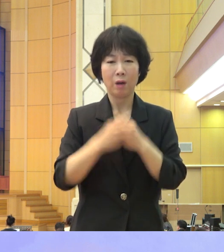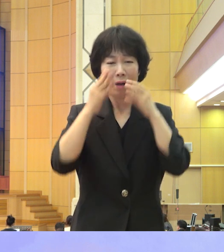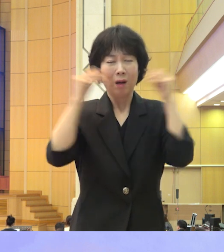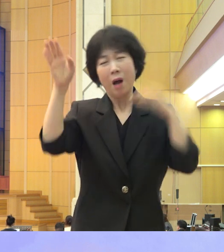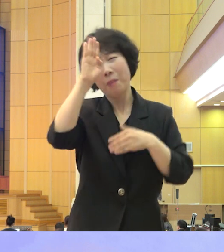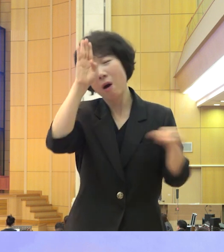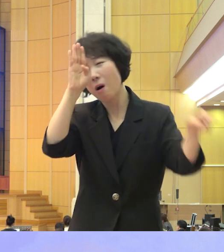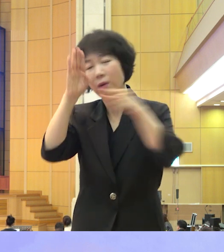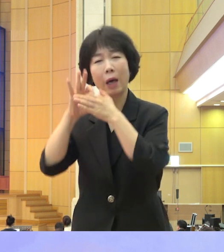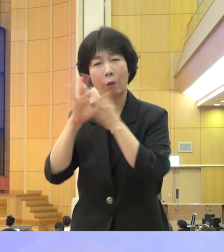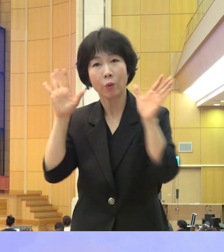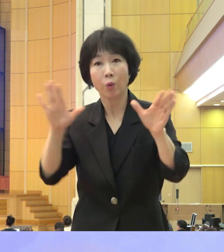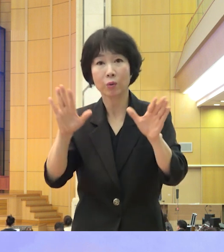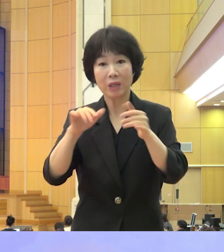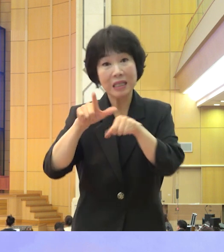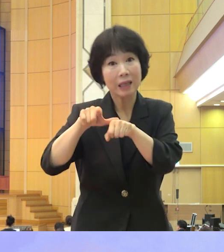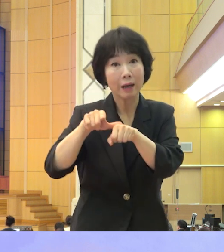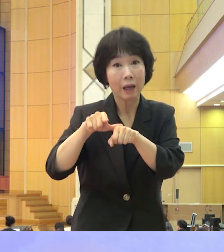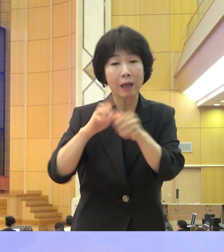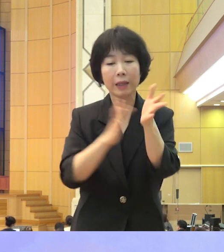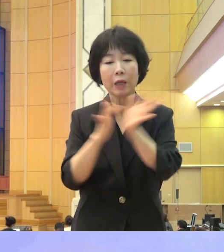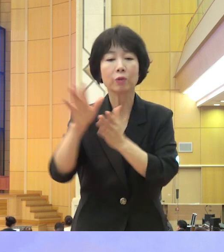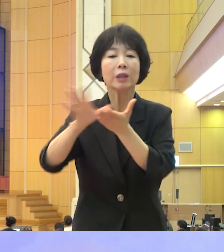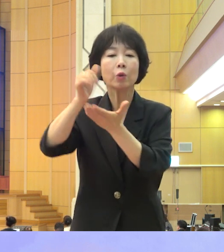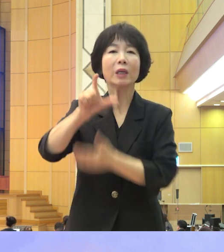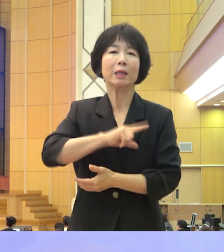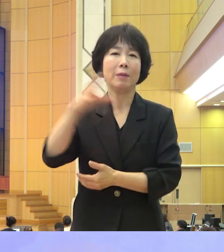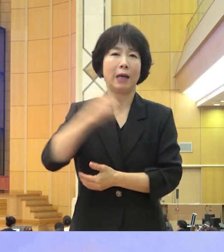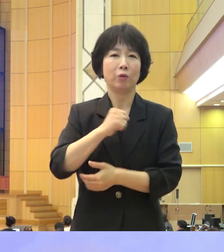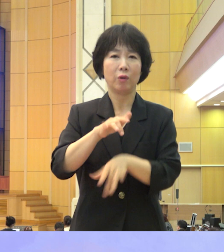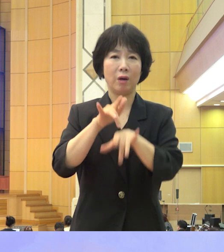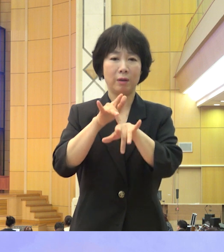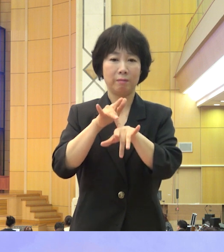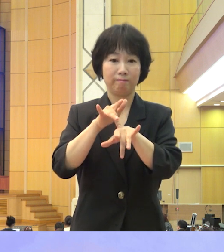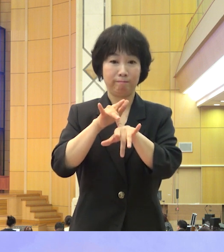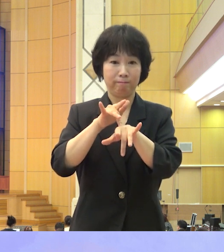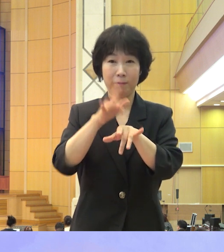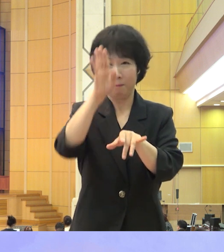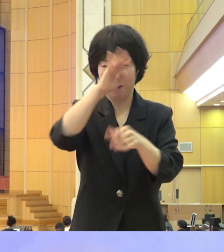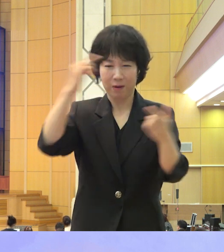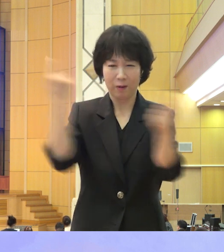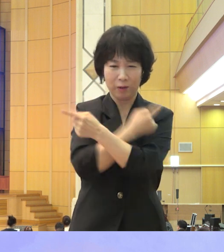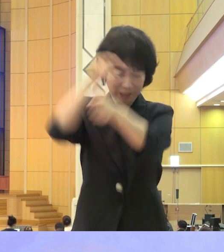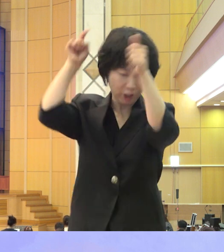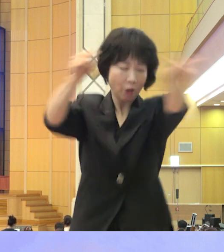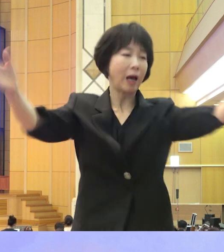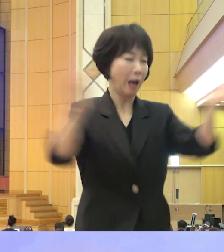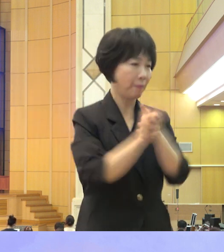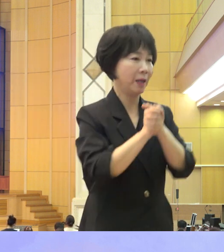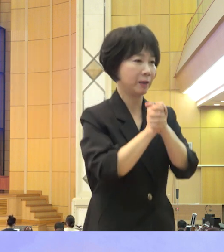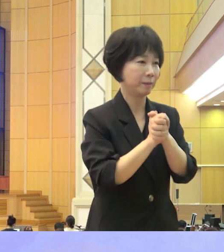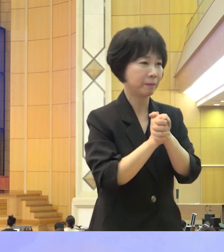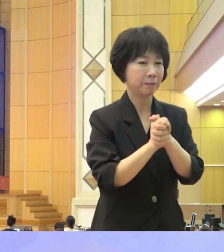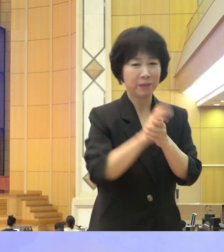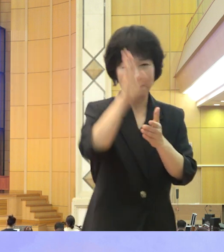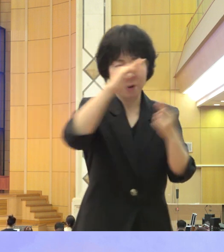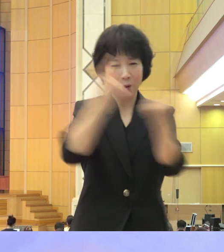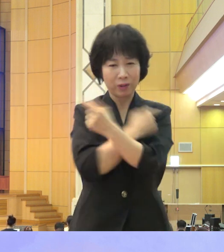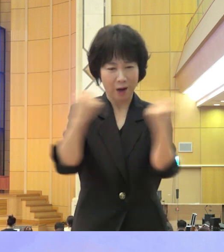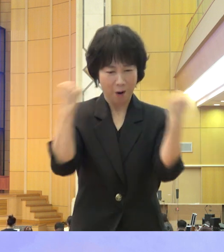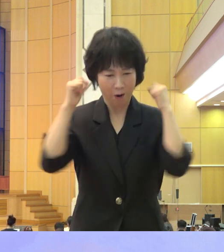어떤 병이든지 오늘 이 시간에 예수 그리스도 이름으로 명하노니 치료가 될지어다.